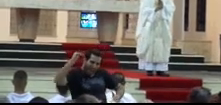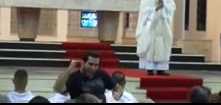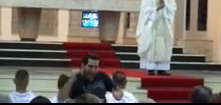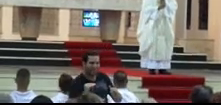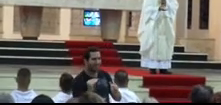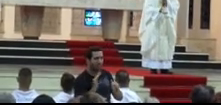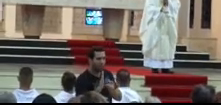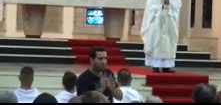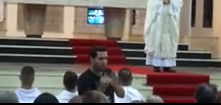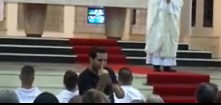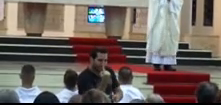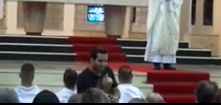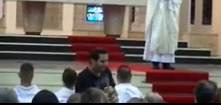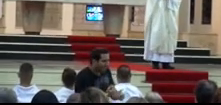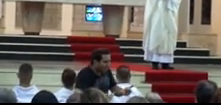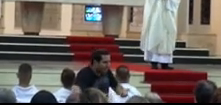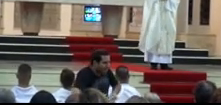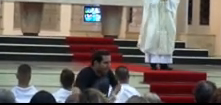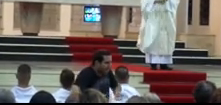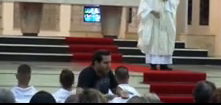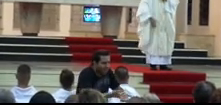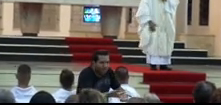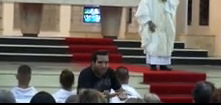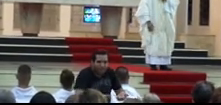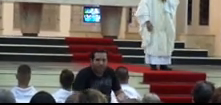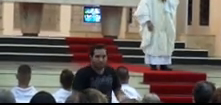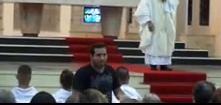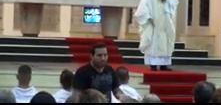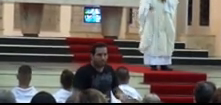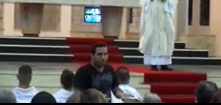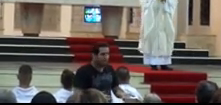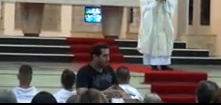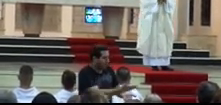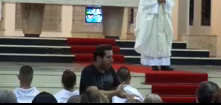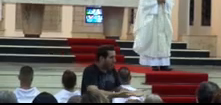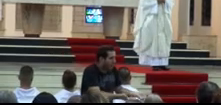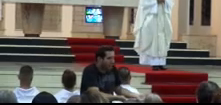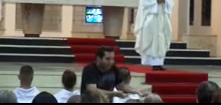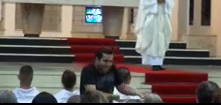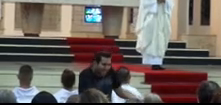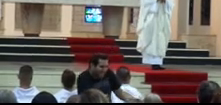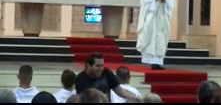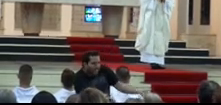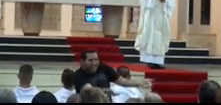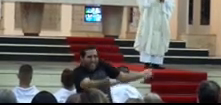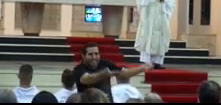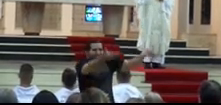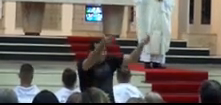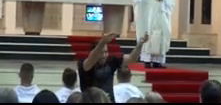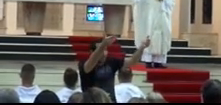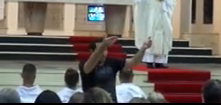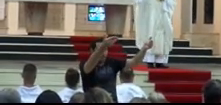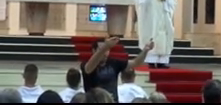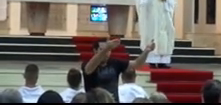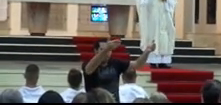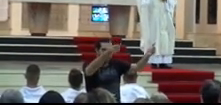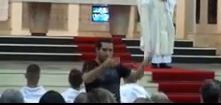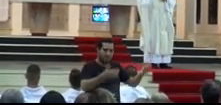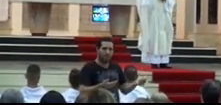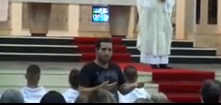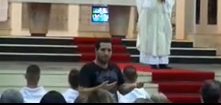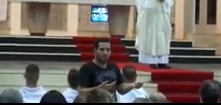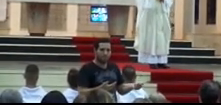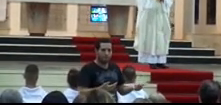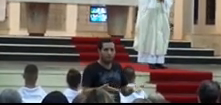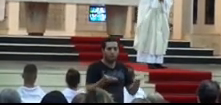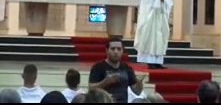humilde para nos elevar. Queridos irmãos e irmãs, a liturgia da palavra